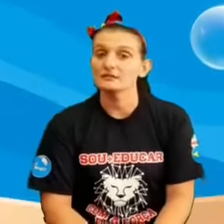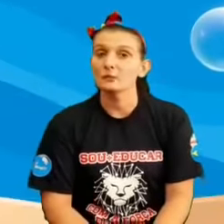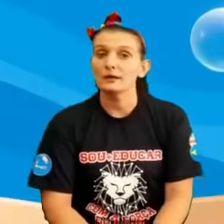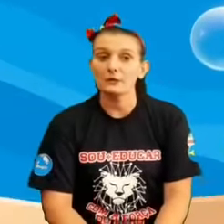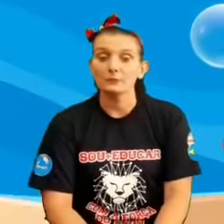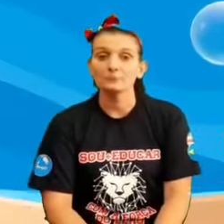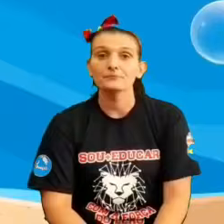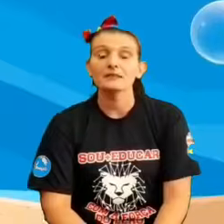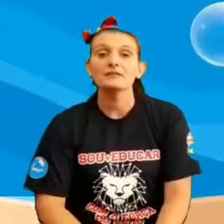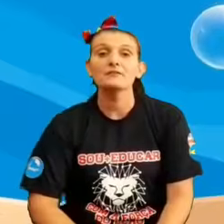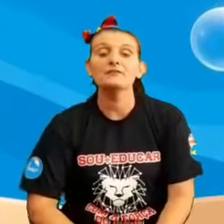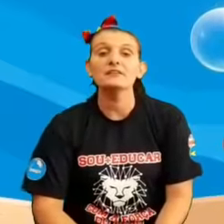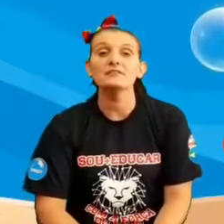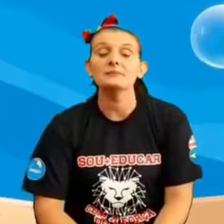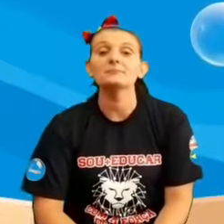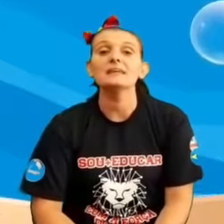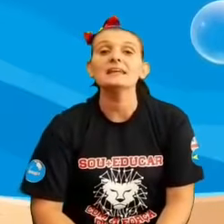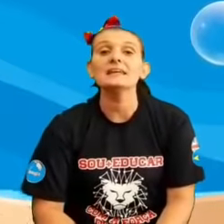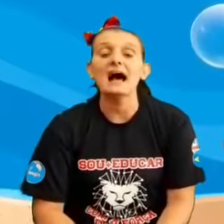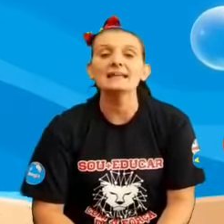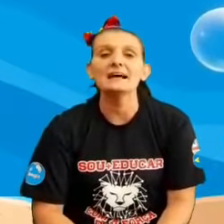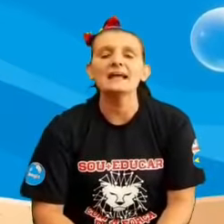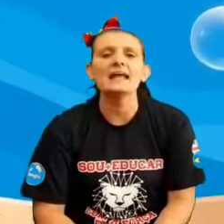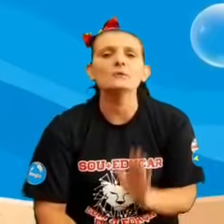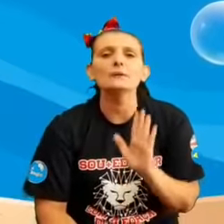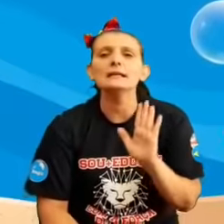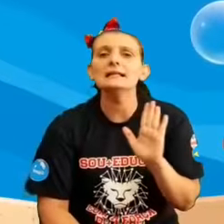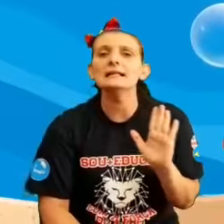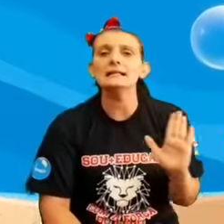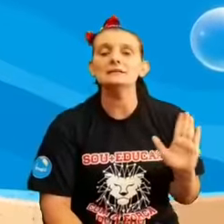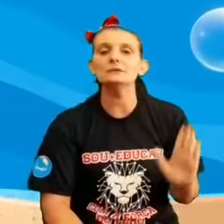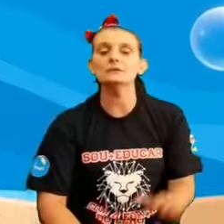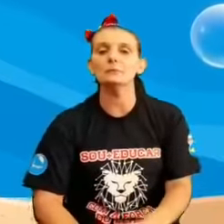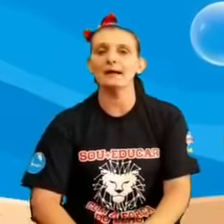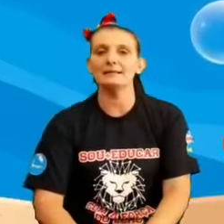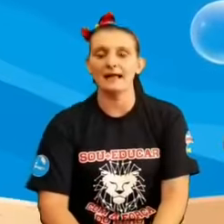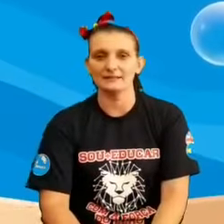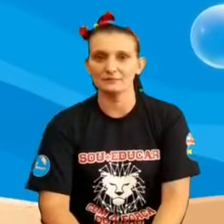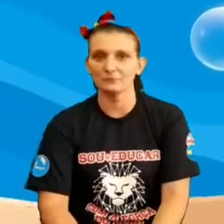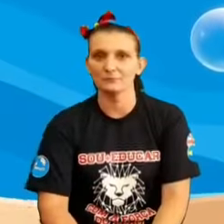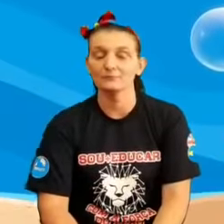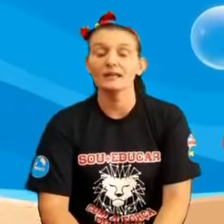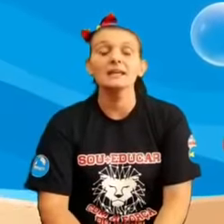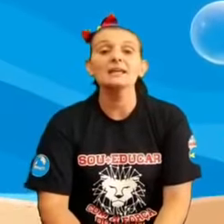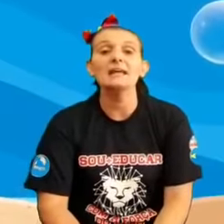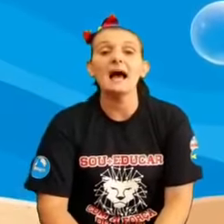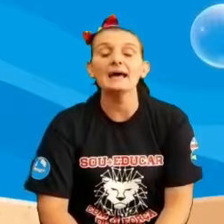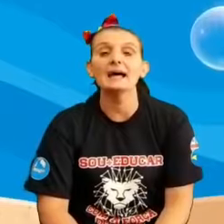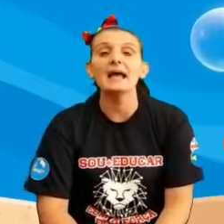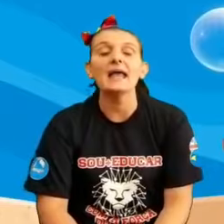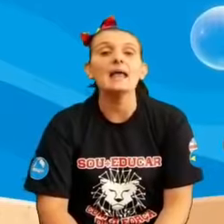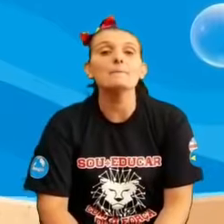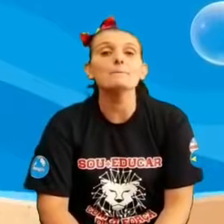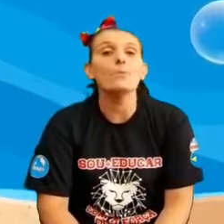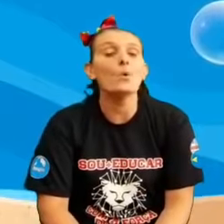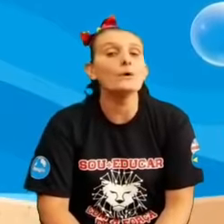do rio, vive Iara em um lindo palácio. Iara é